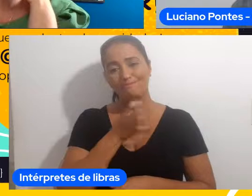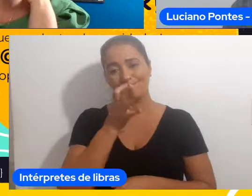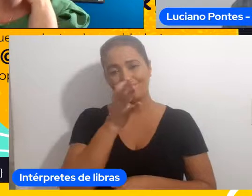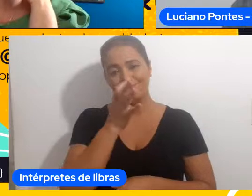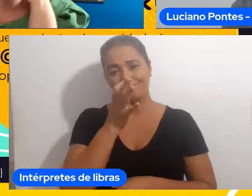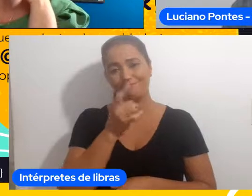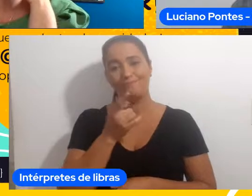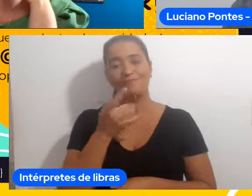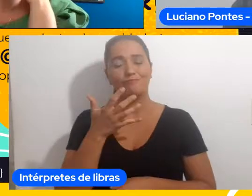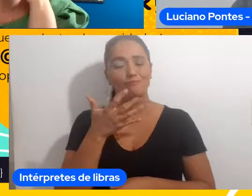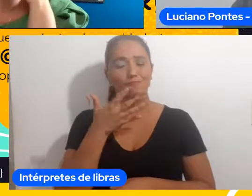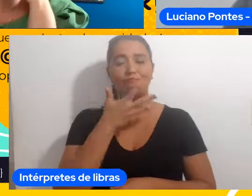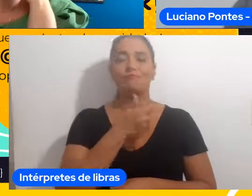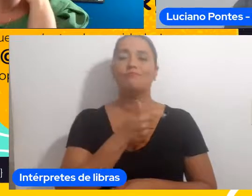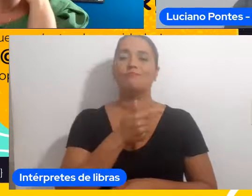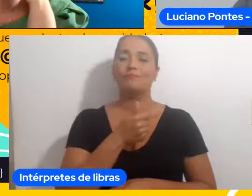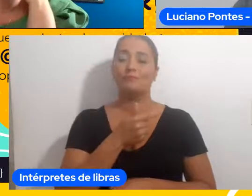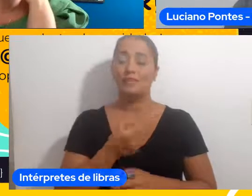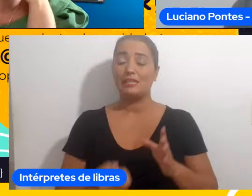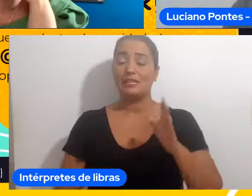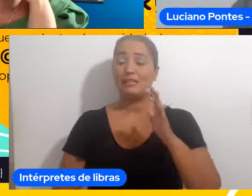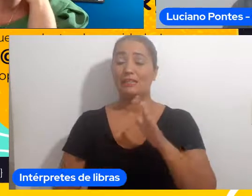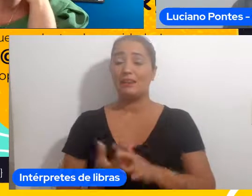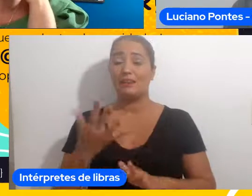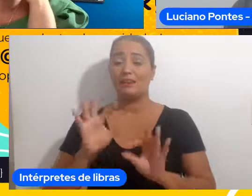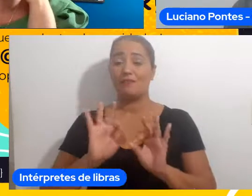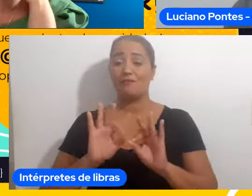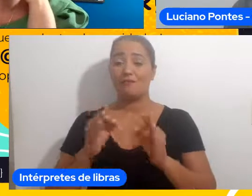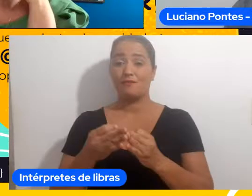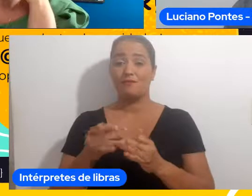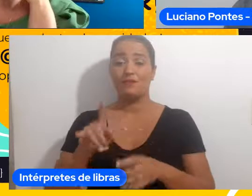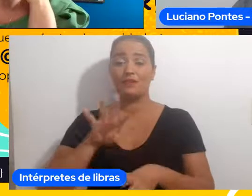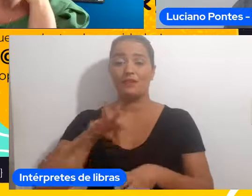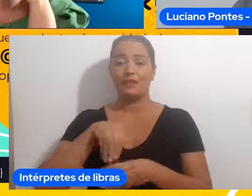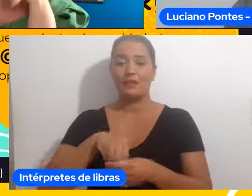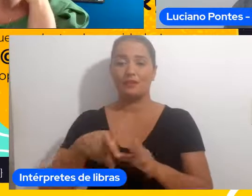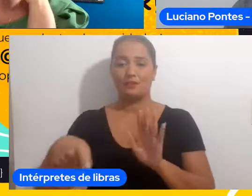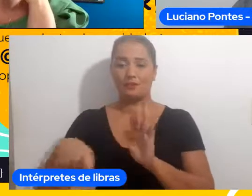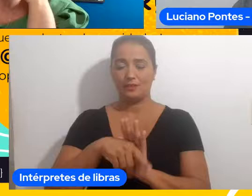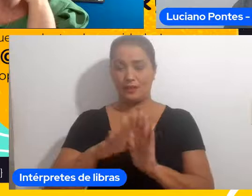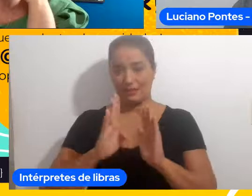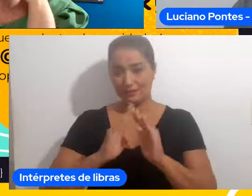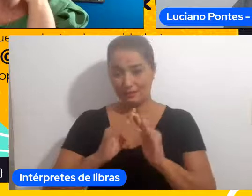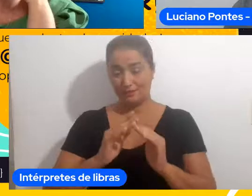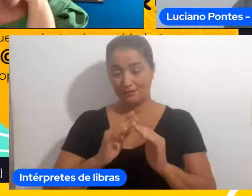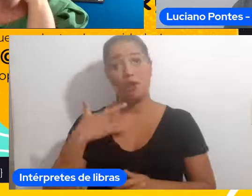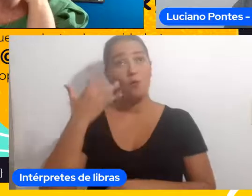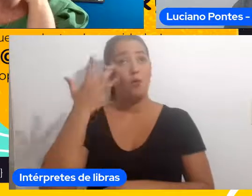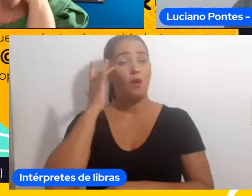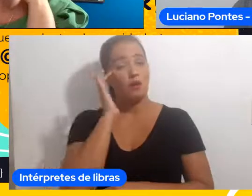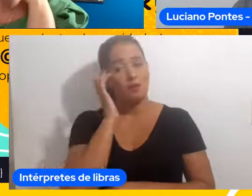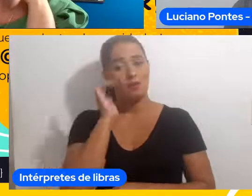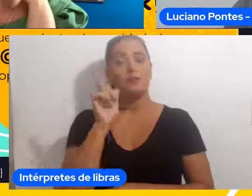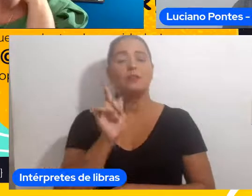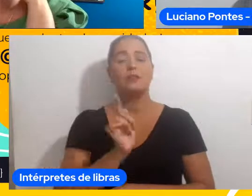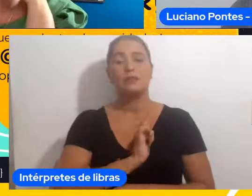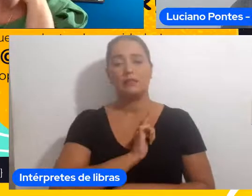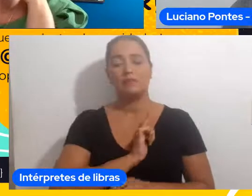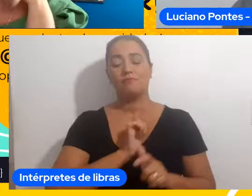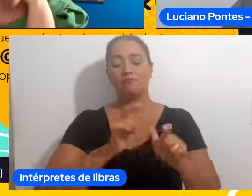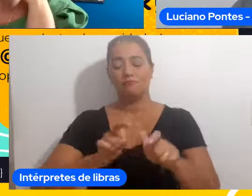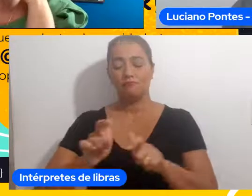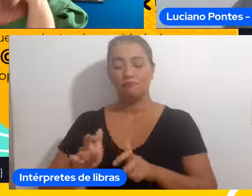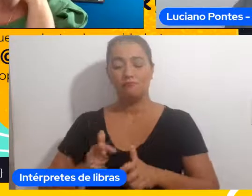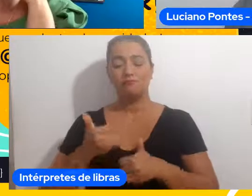bonita se reinventando em família e dentro da casa, né? Eu acho que existe espaço para brincar de